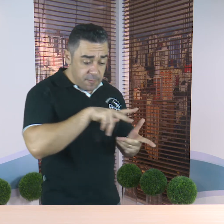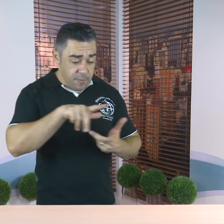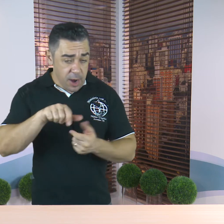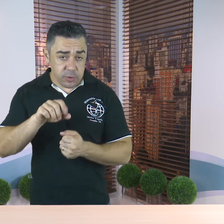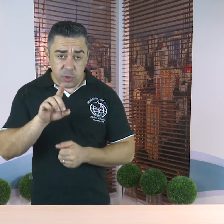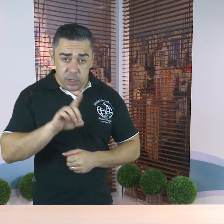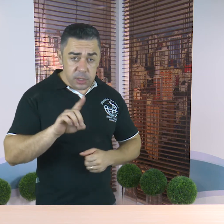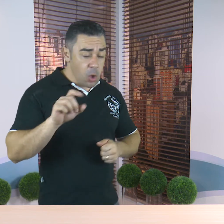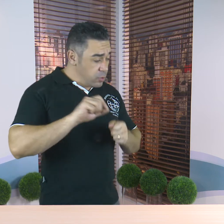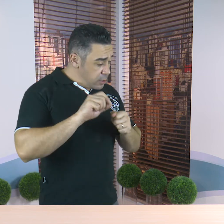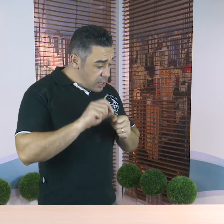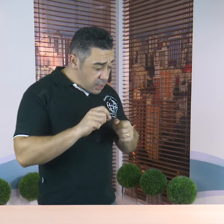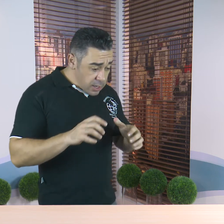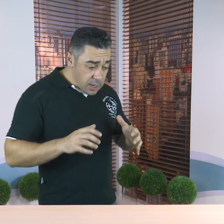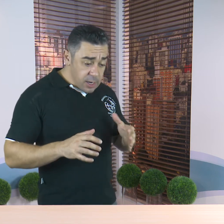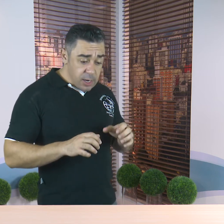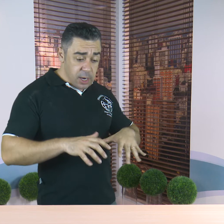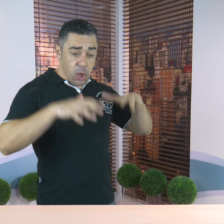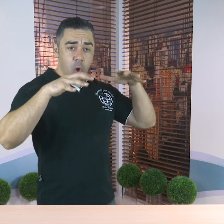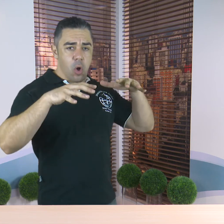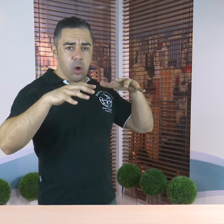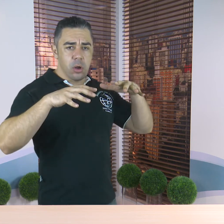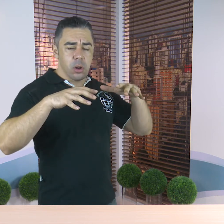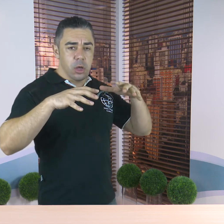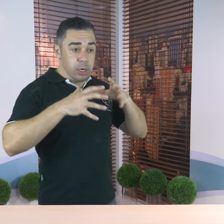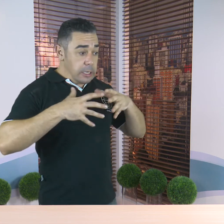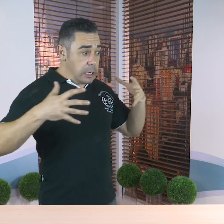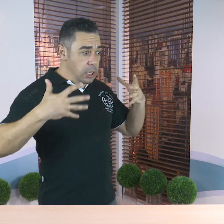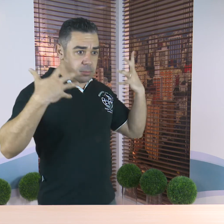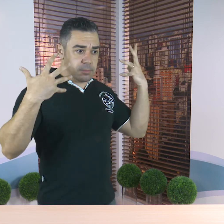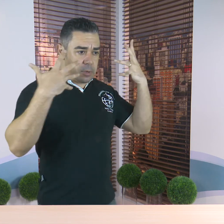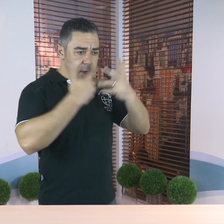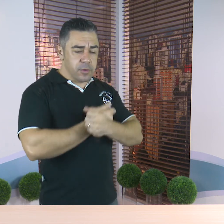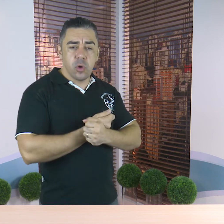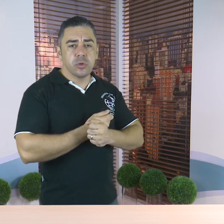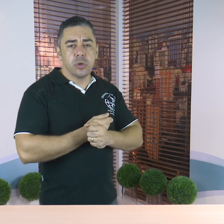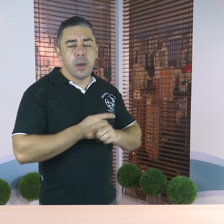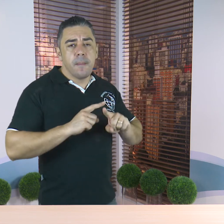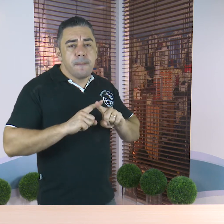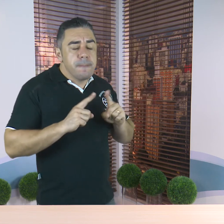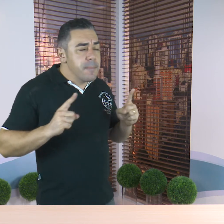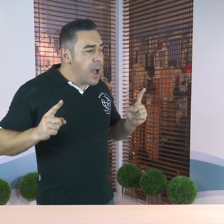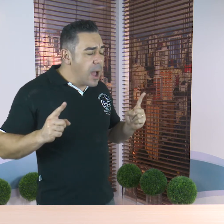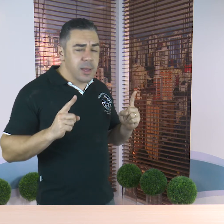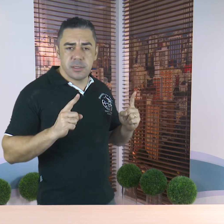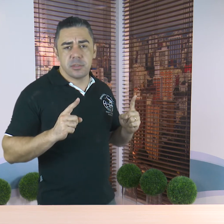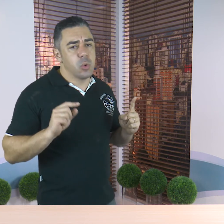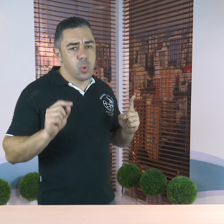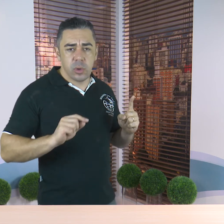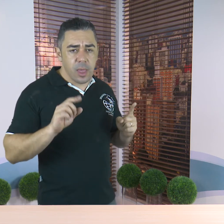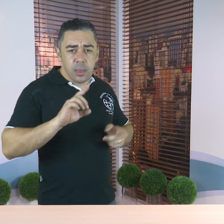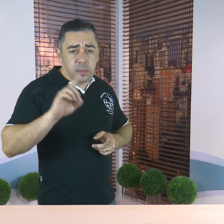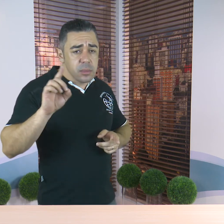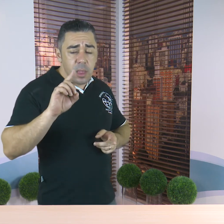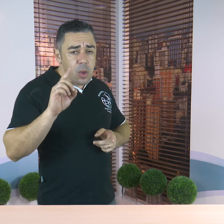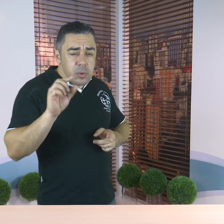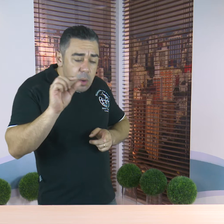mesmo revelando toda a sua vastidão, contempla apenas um simples vislumbre do Criador. Jó